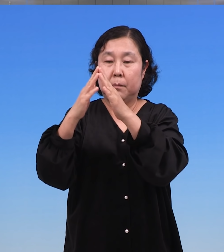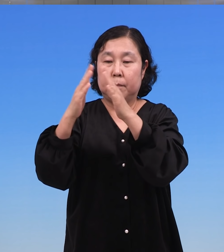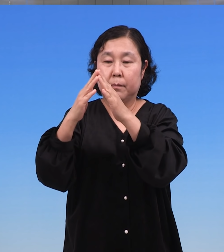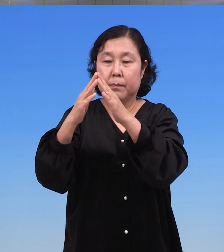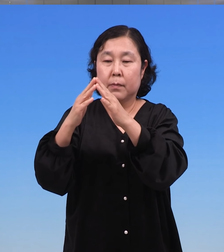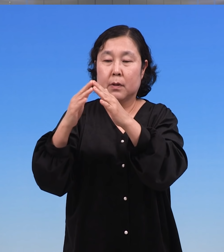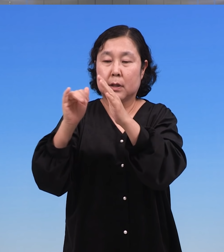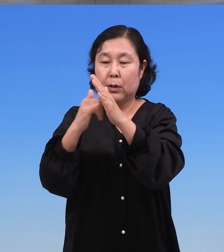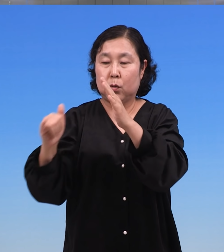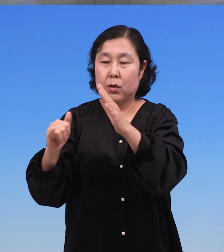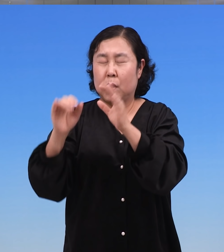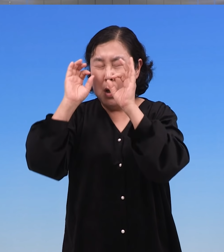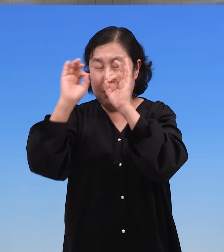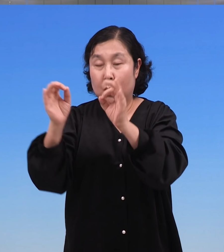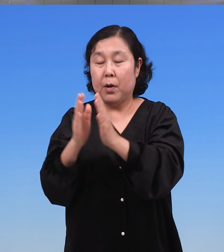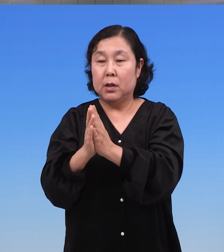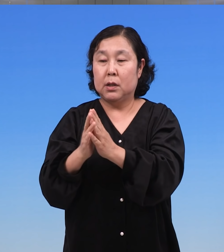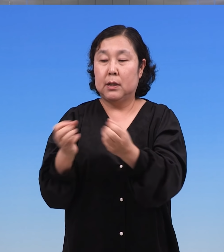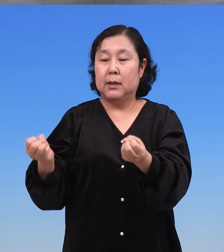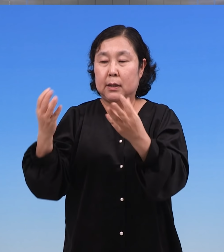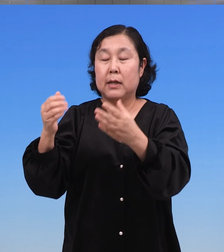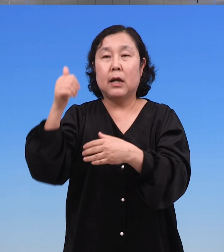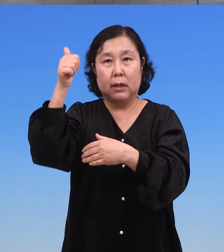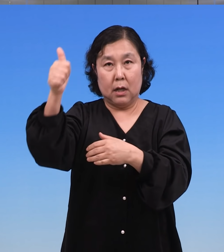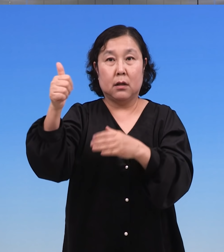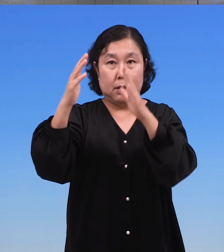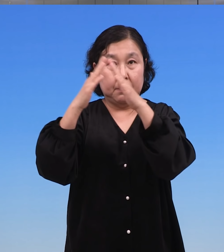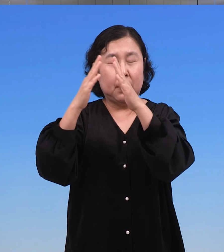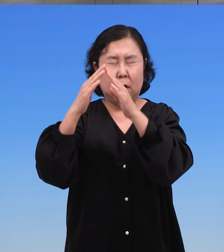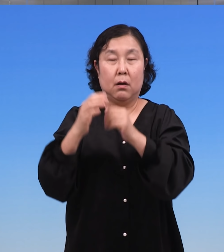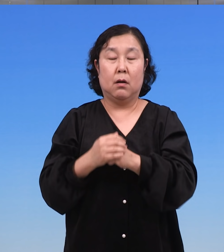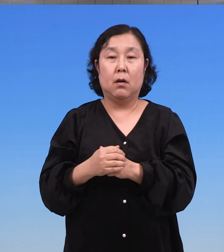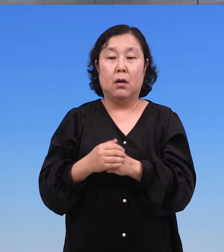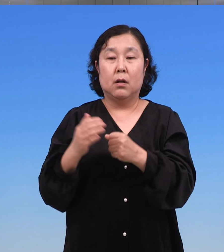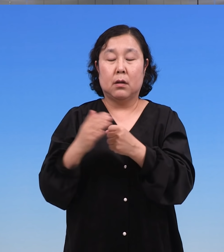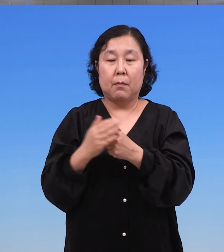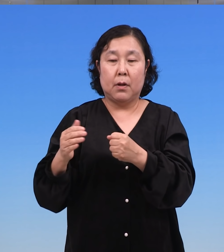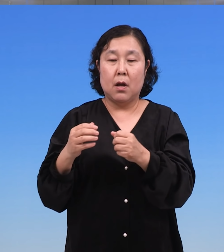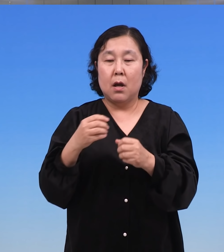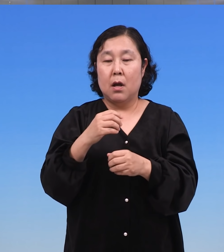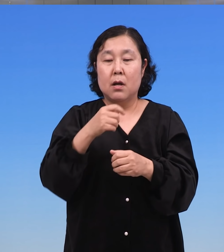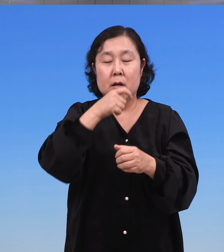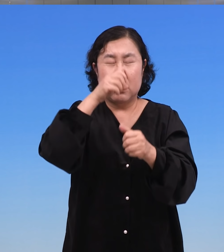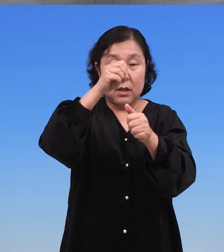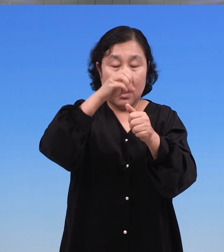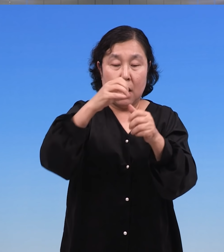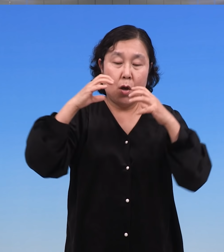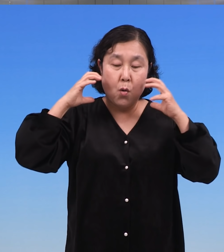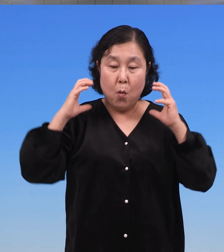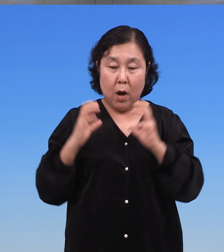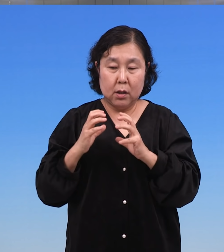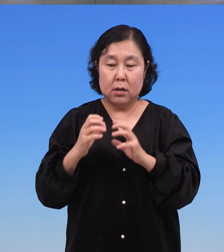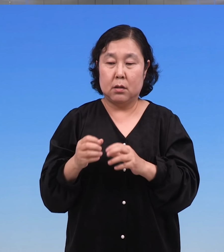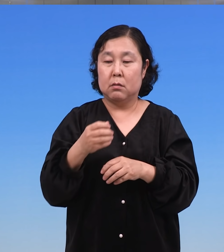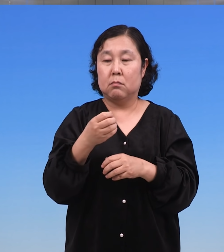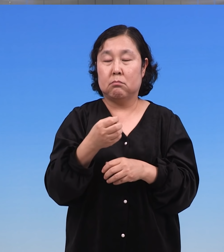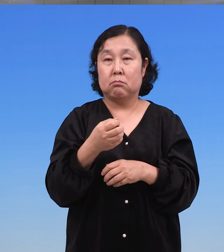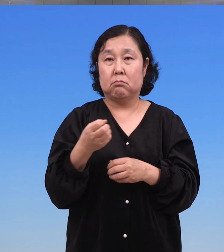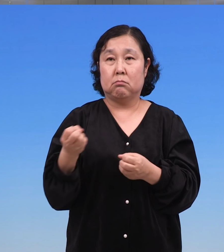제사장 집안입니다. 그 아버지 사가랴도 제사장 아닙니까? 그러니까 세례 요한은 가만히